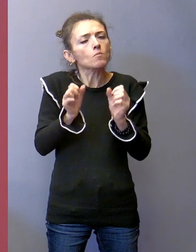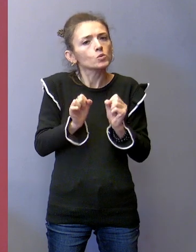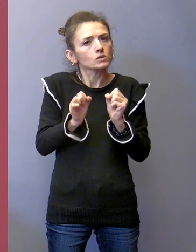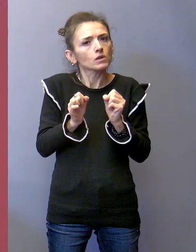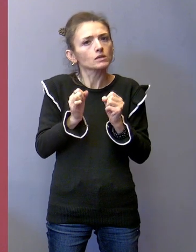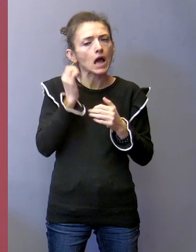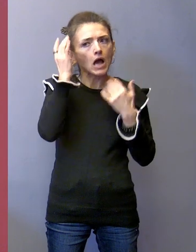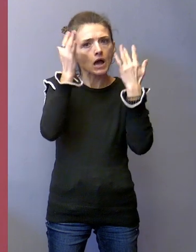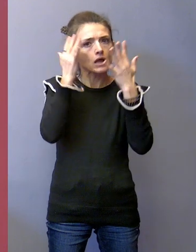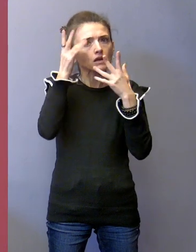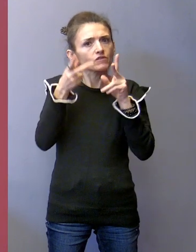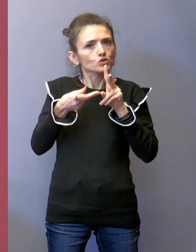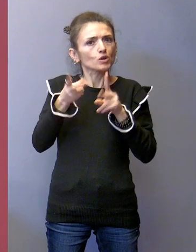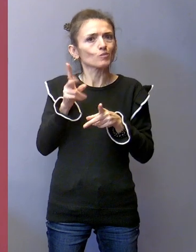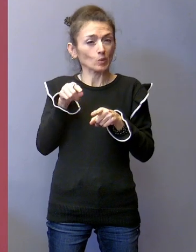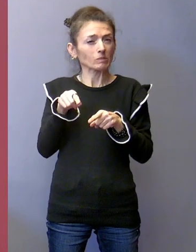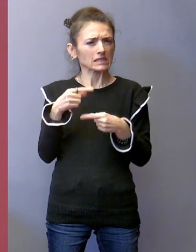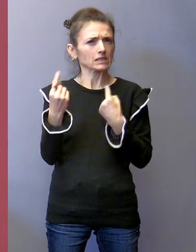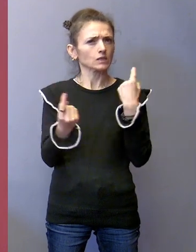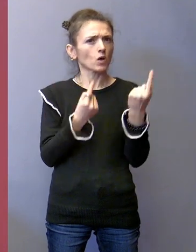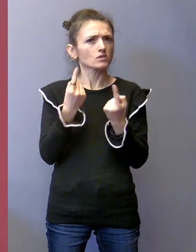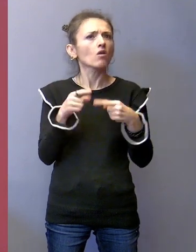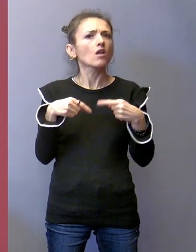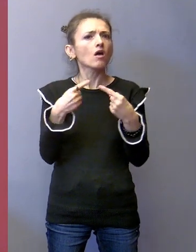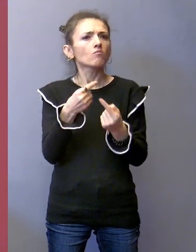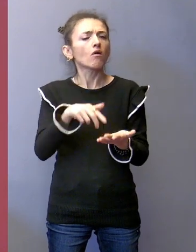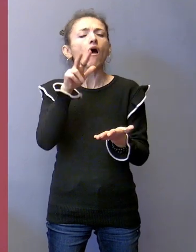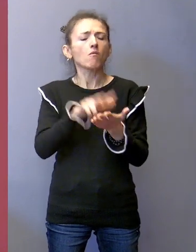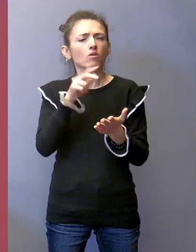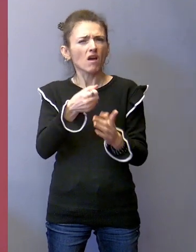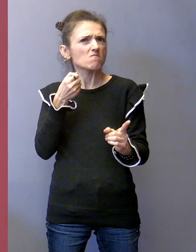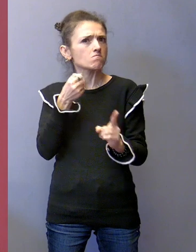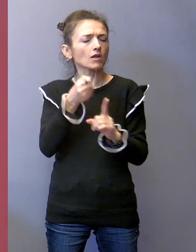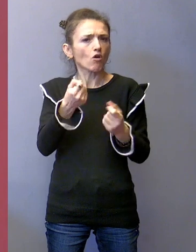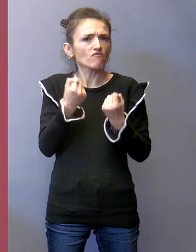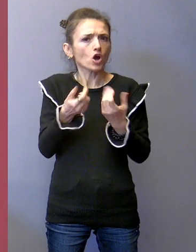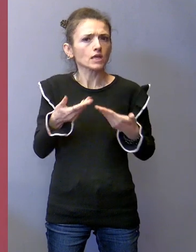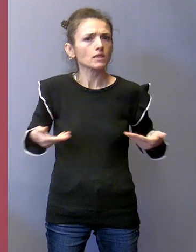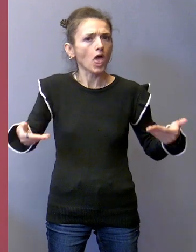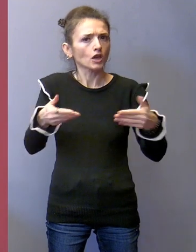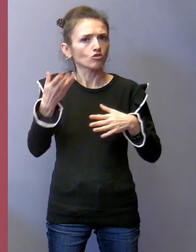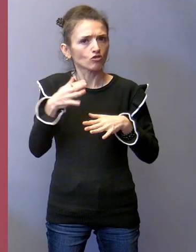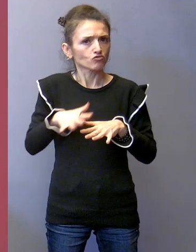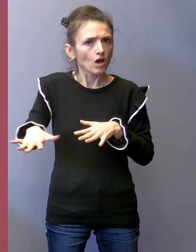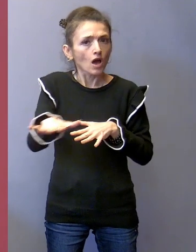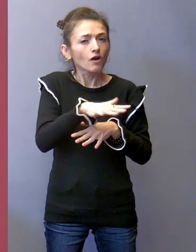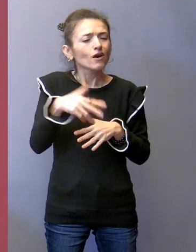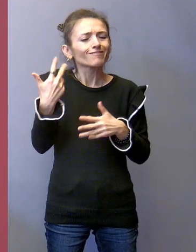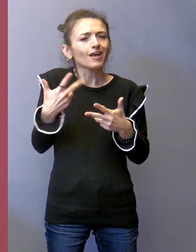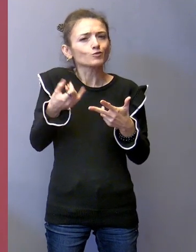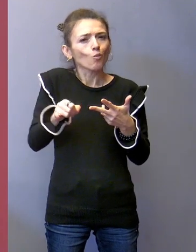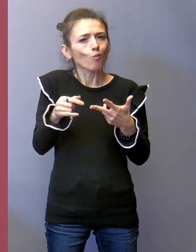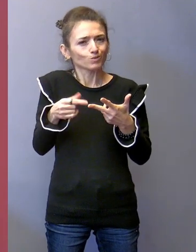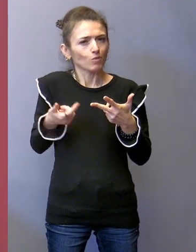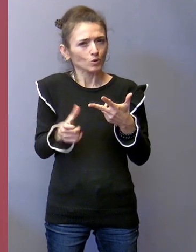maggiore in casi che come questi possono avere ricadute gravi sul territorio genovese terzo ed ultimo motivo